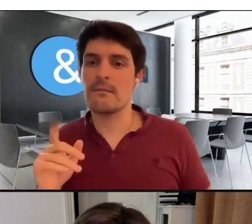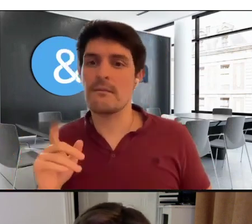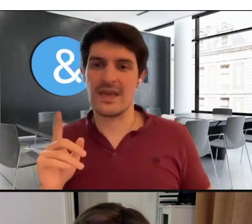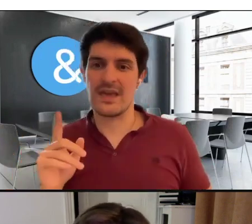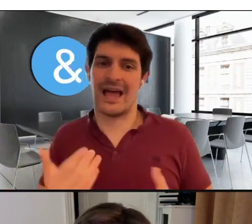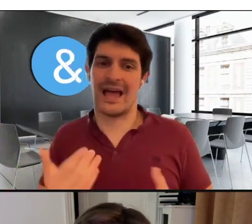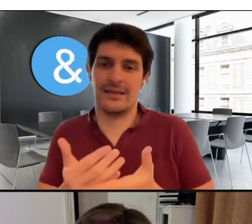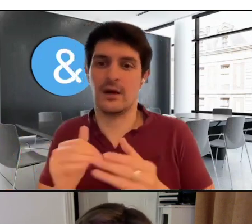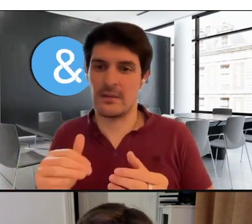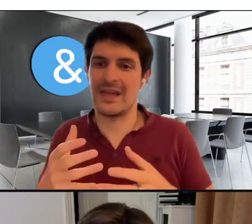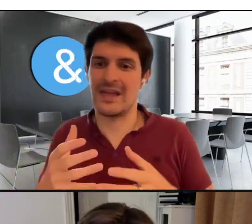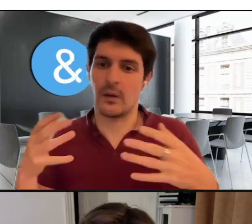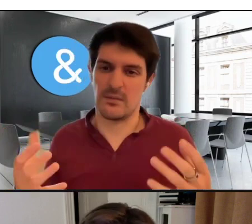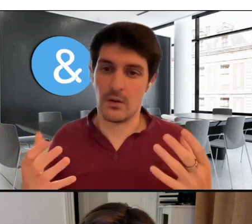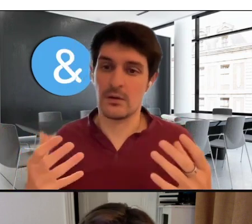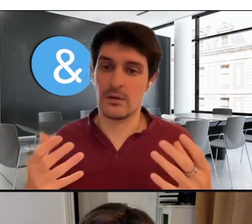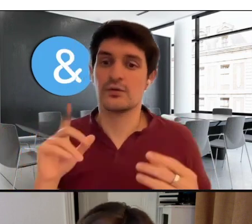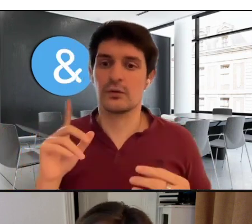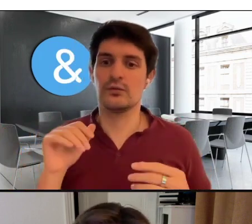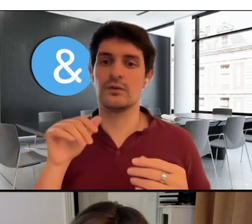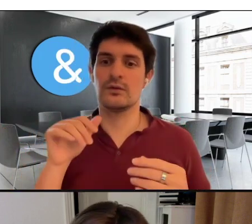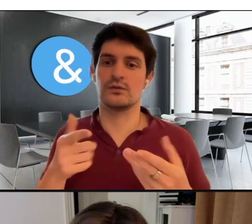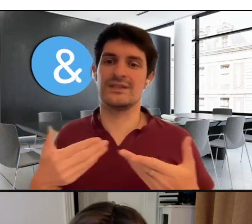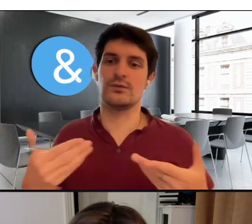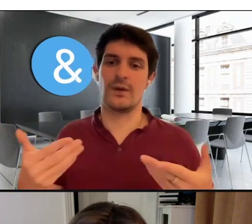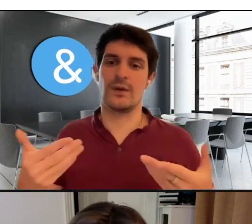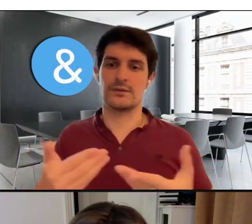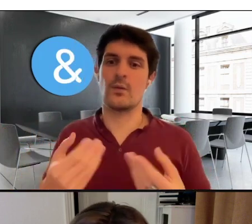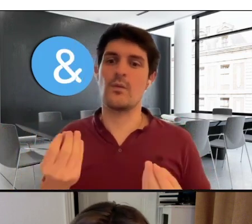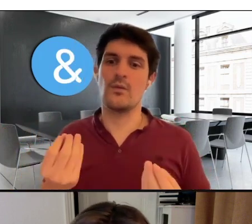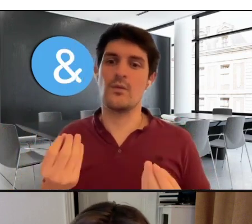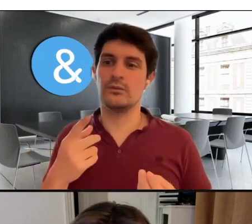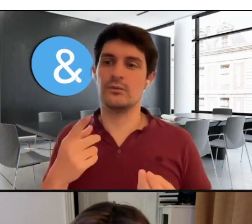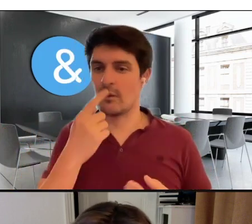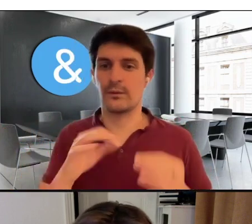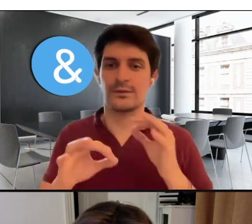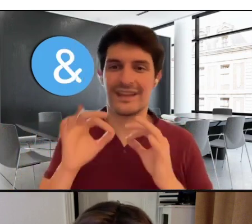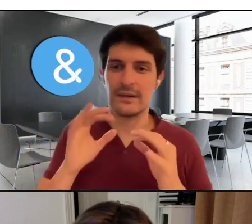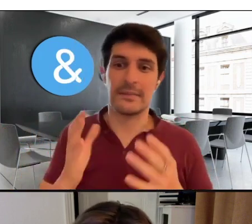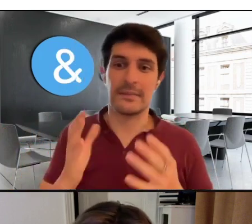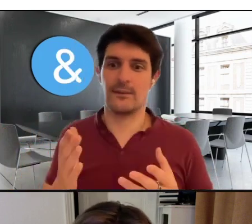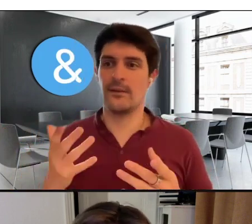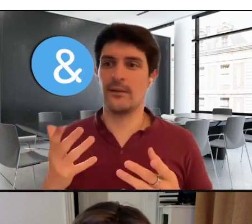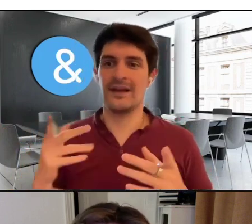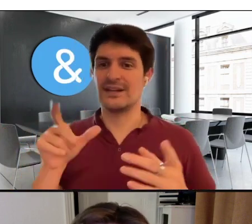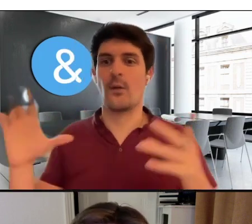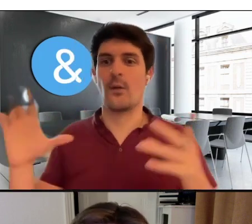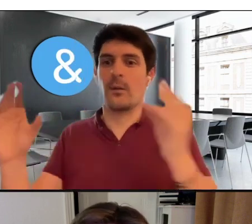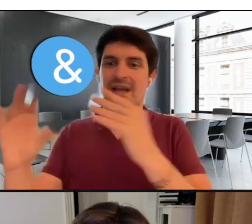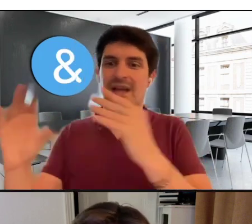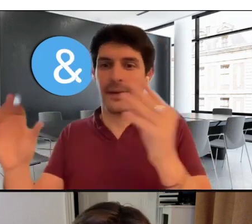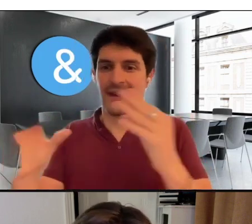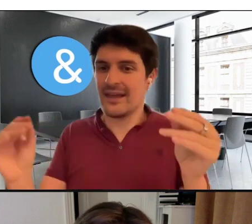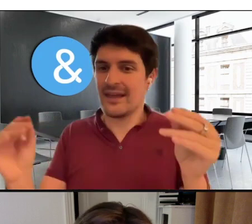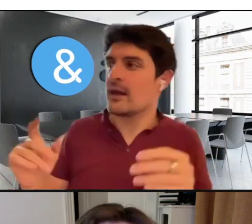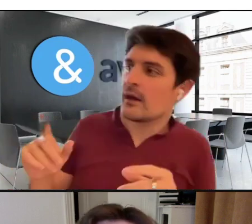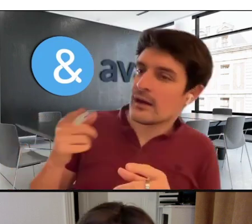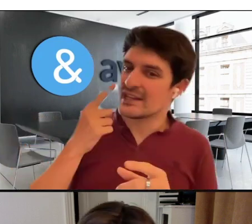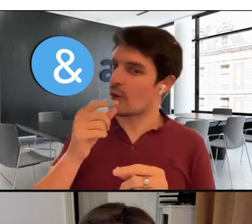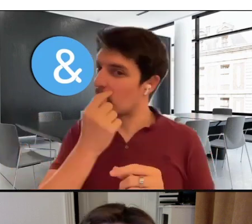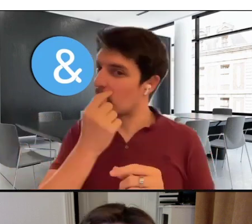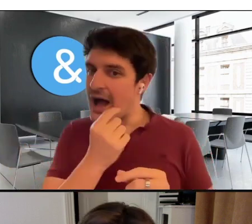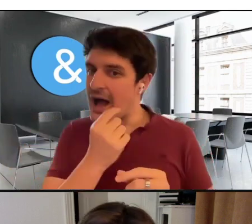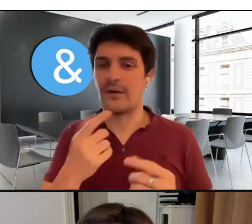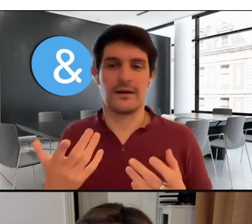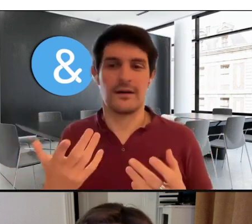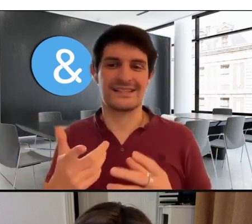ça aide quand même énormément, tout dans une situation où on se sent frustré parce que les gens ont commencé à parler, les gens